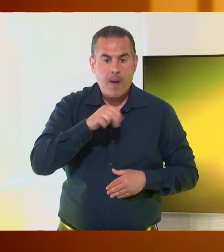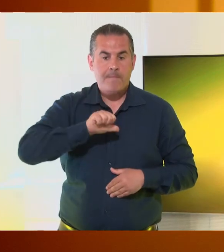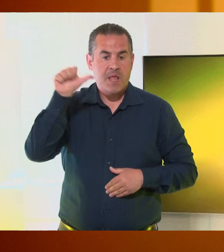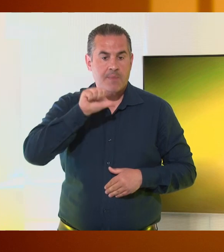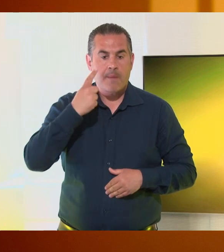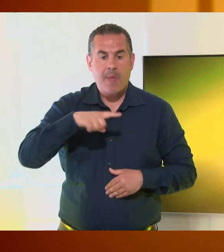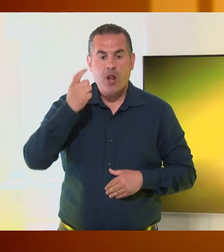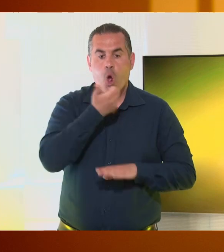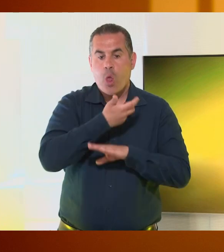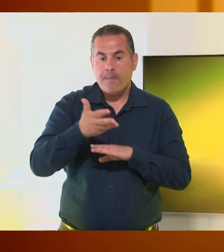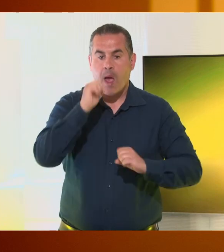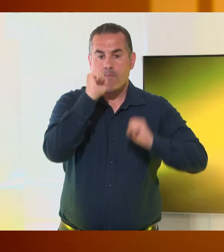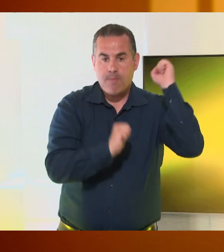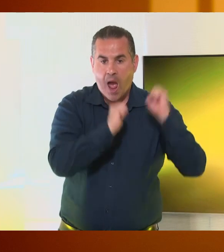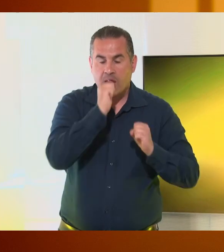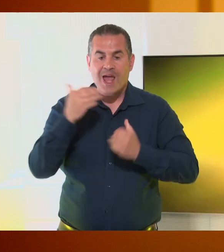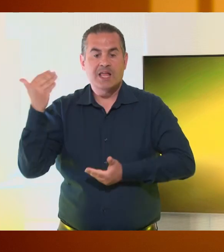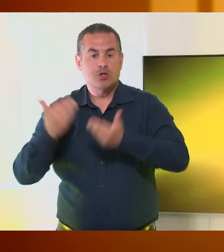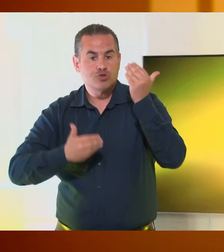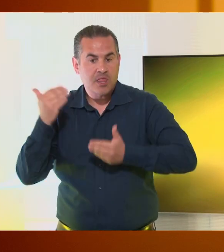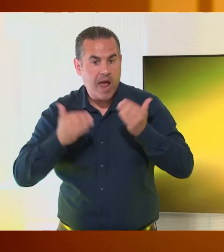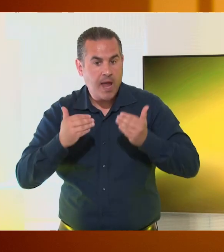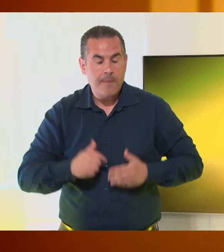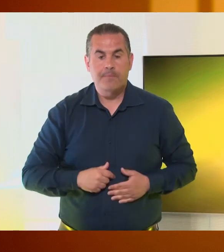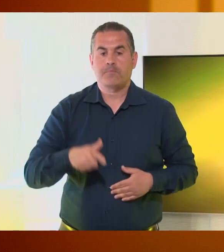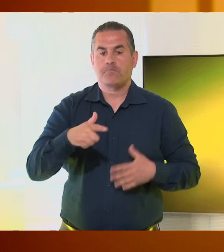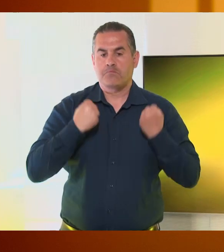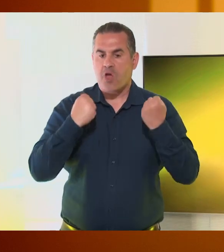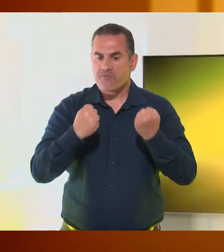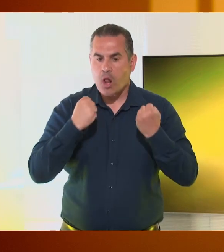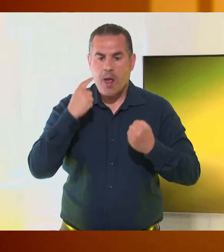classifica nazionale al 107esimo posto, preceduta solo da Palermo.